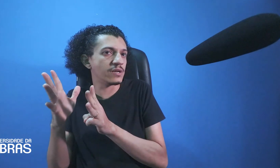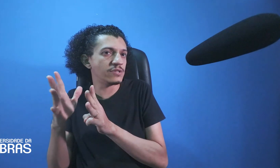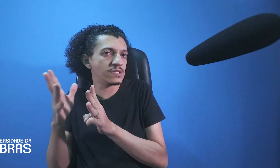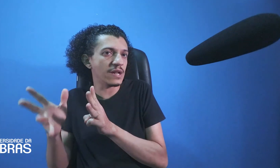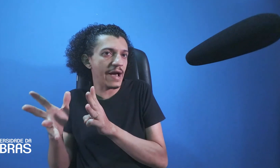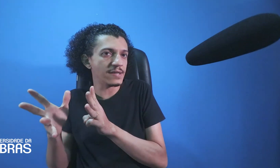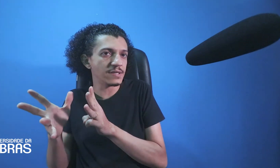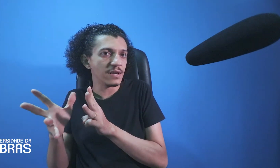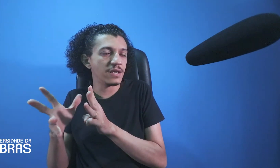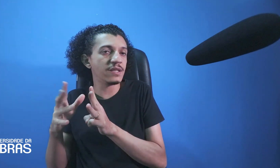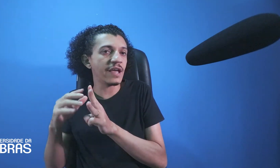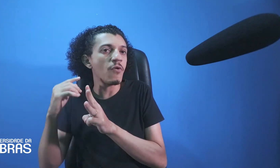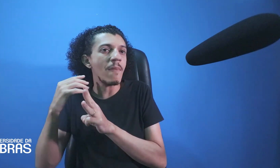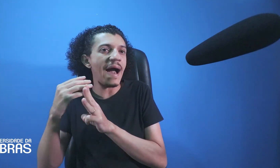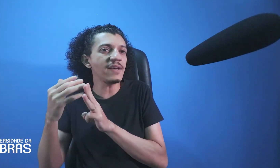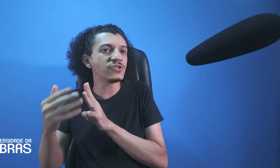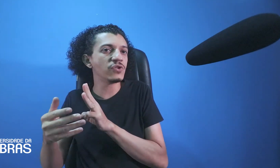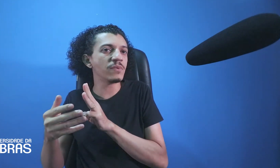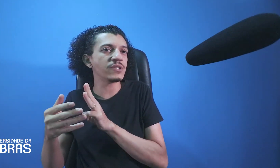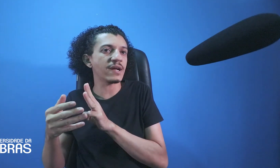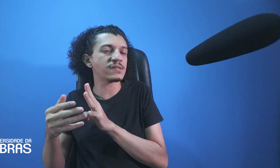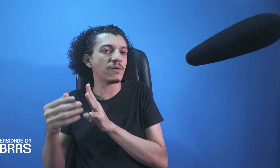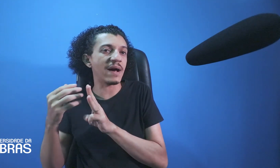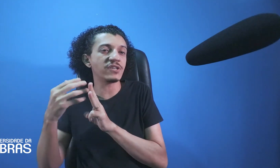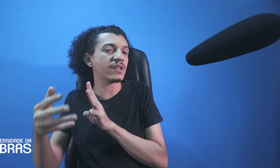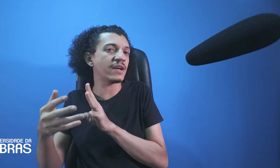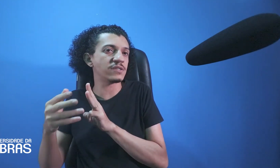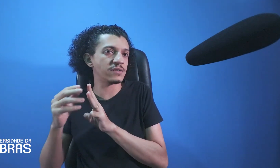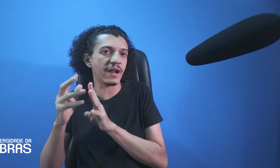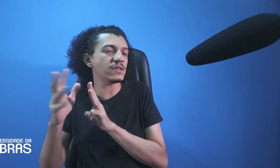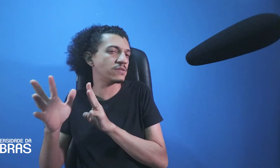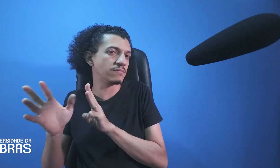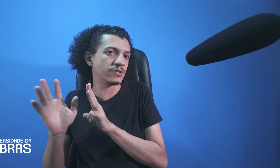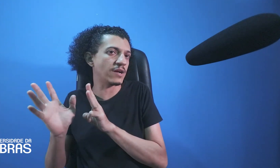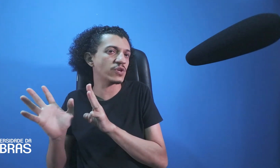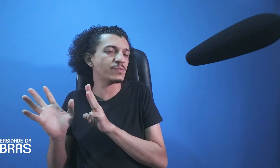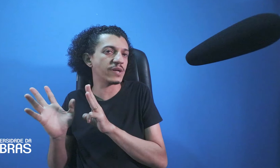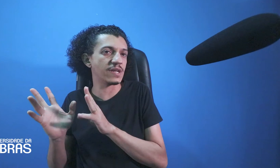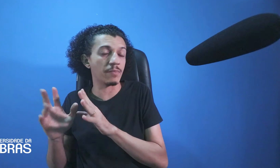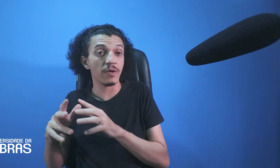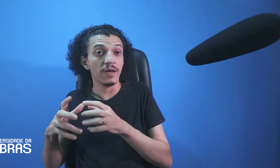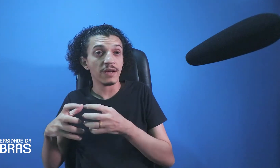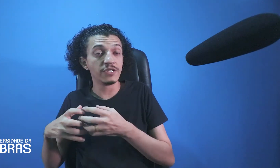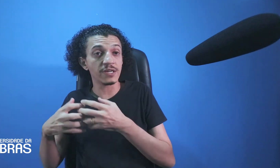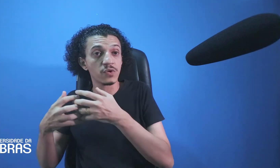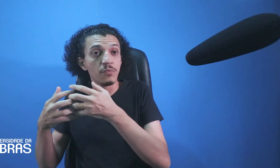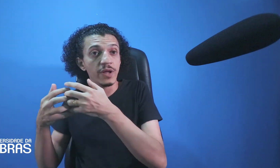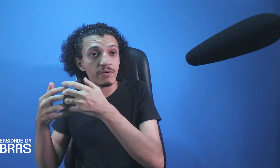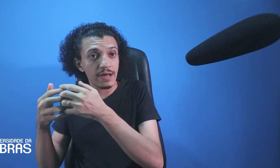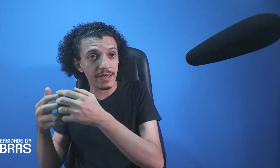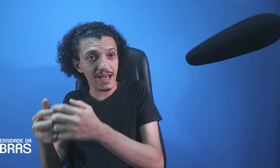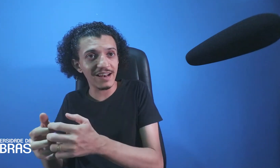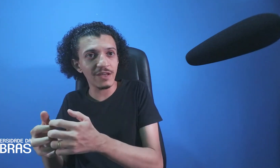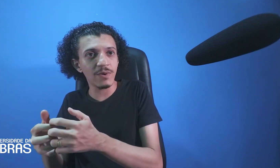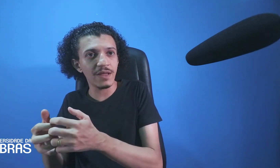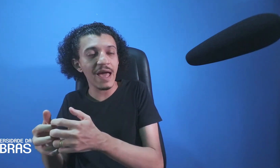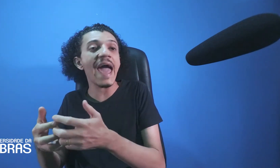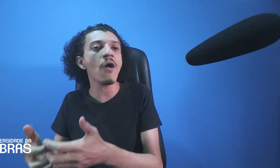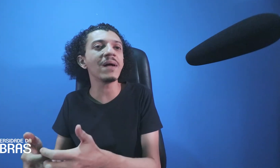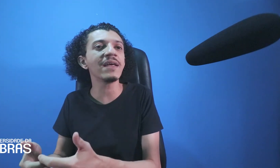de sinais, que tenham mais de uma geração, mais de três gerações, por exemplo, que já se comunicam naquela língua ali, é uma